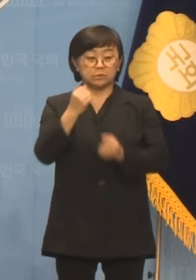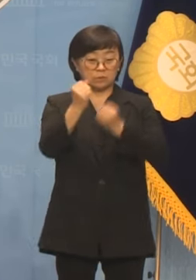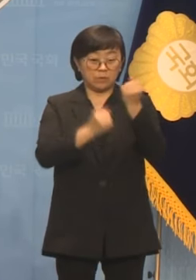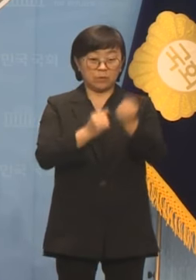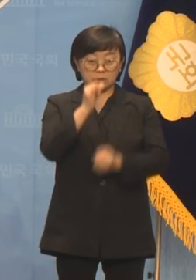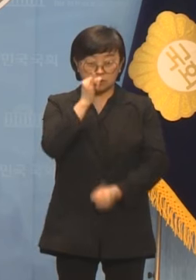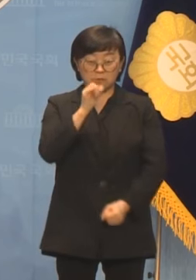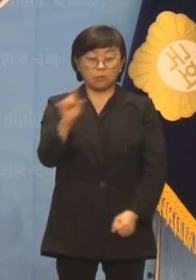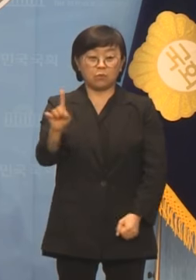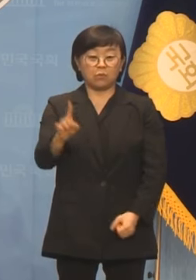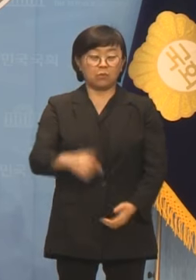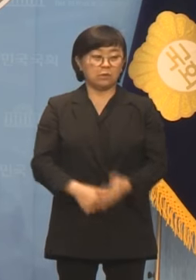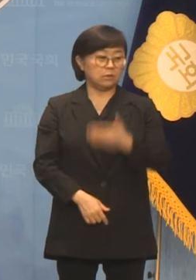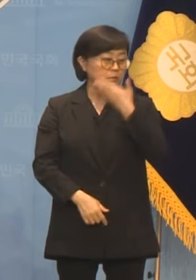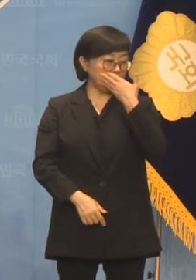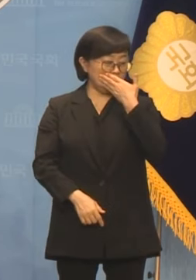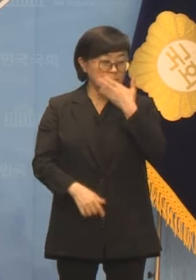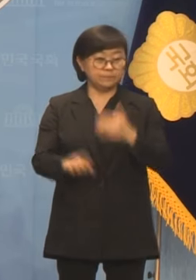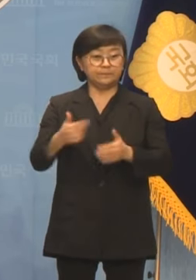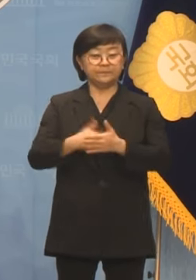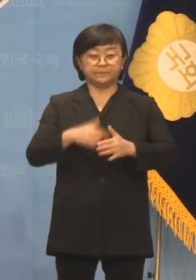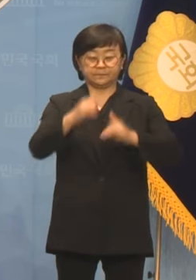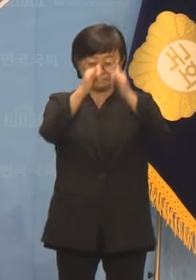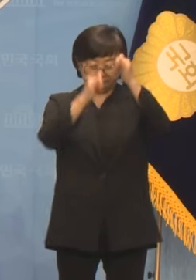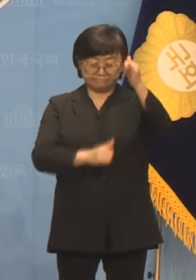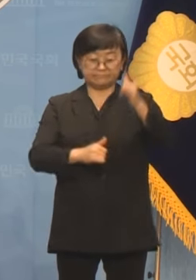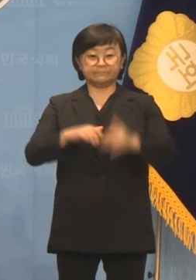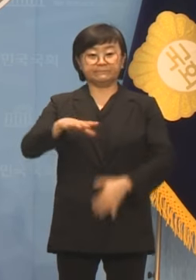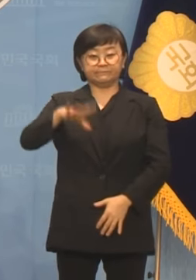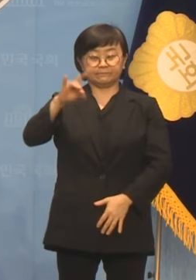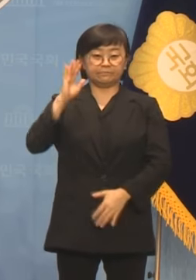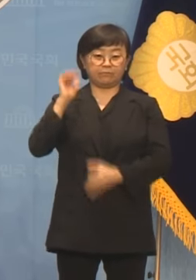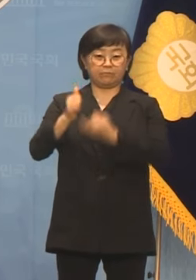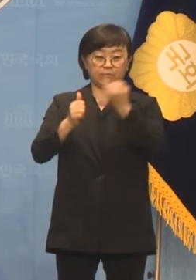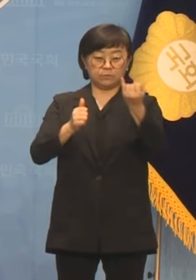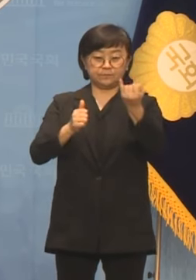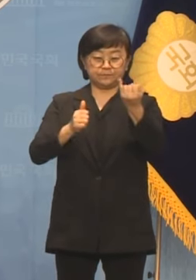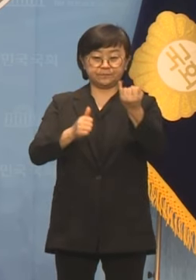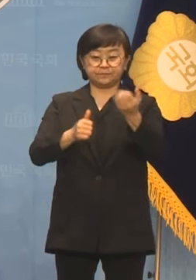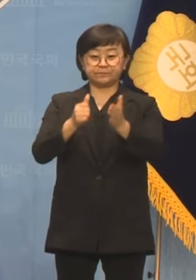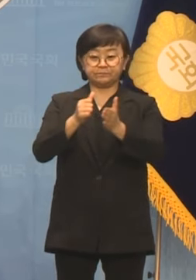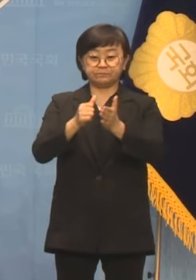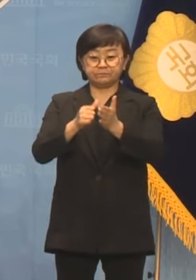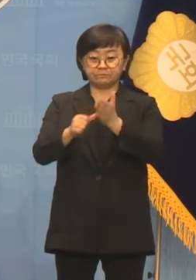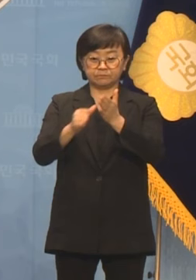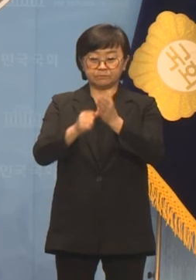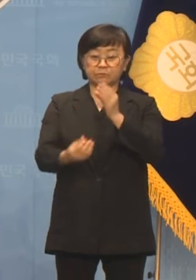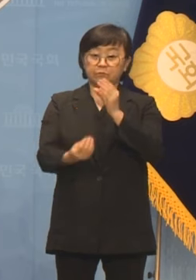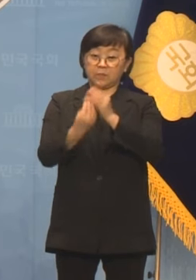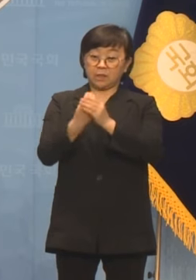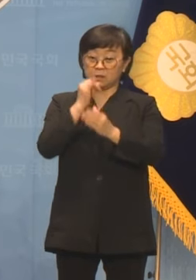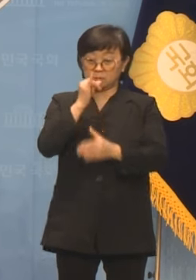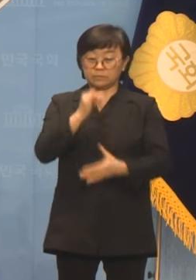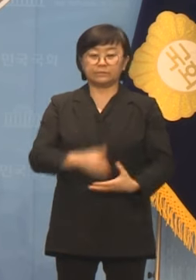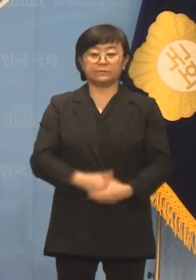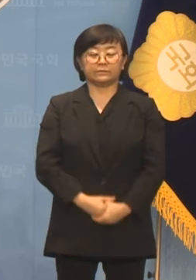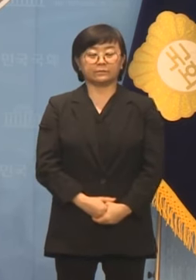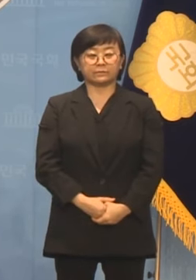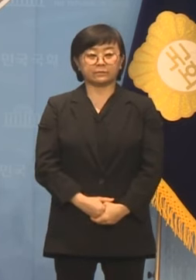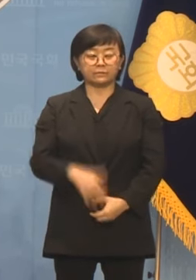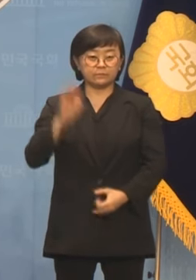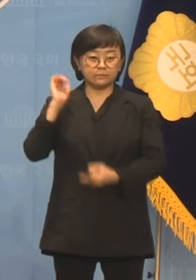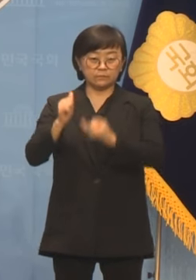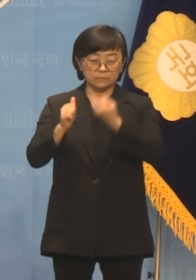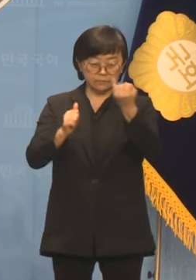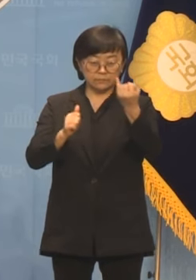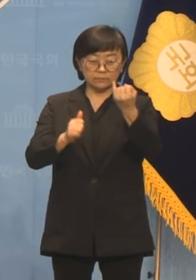설명했습니까? 사상 초유의 대통령 배우자 금품 수수 사건이 발생했습니다. 영부인이